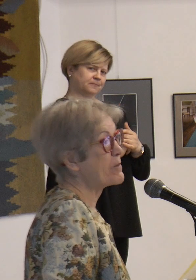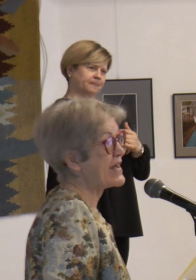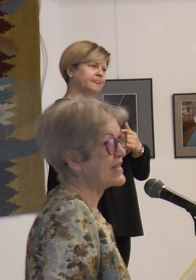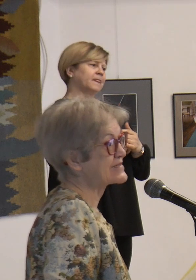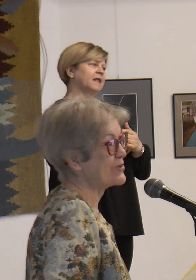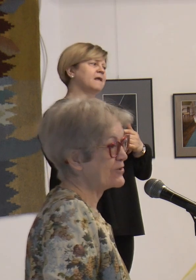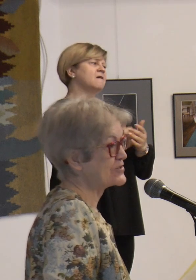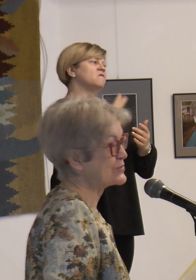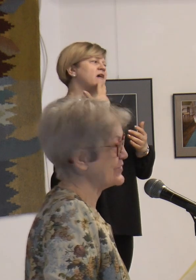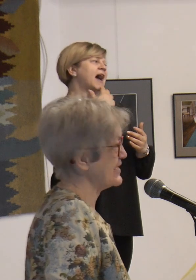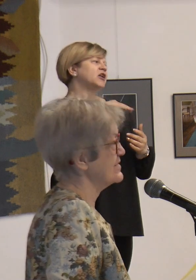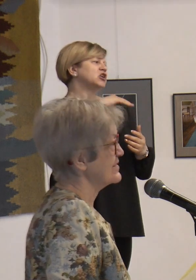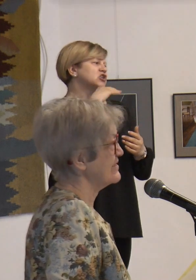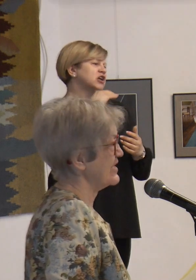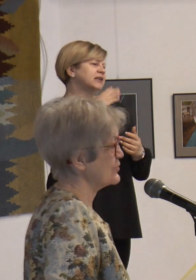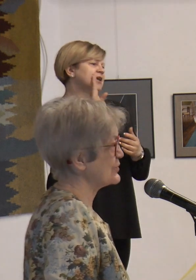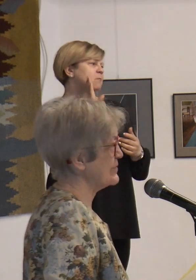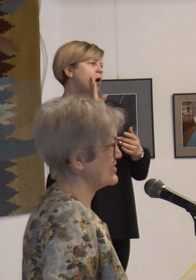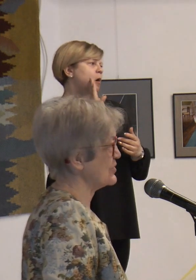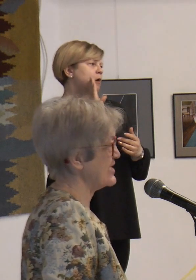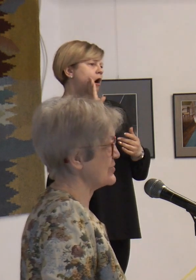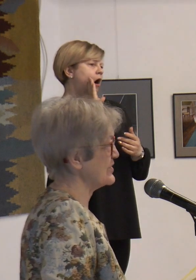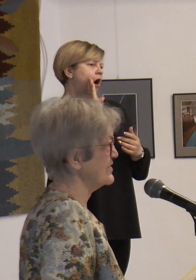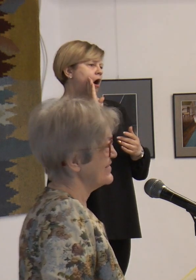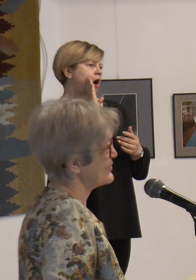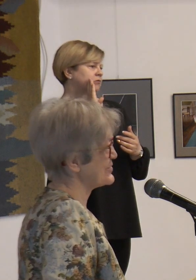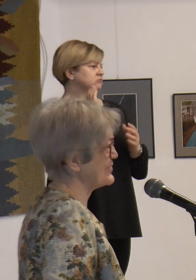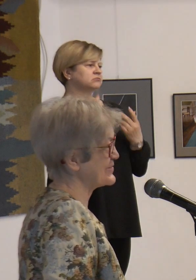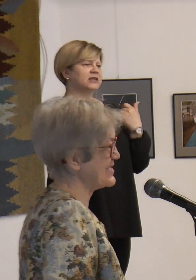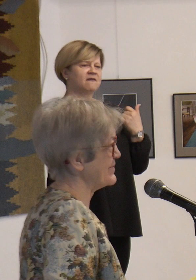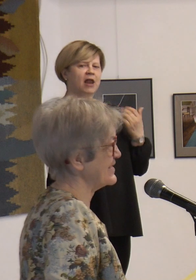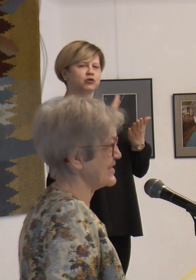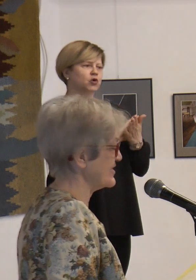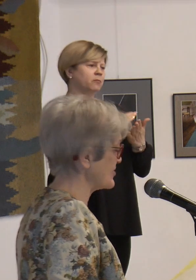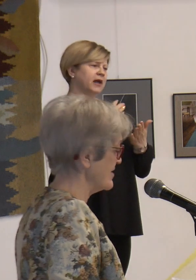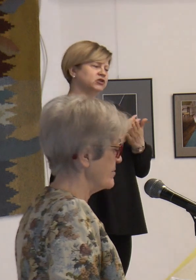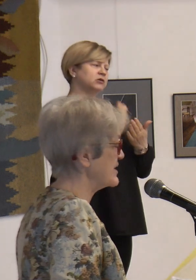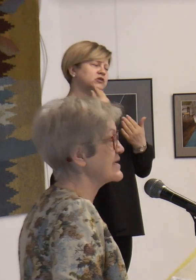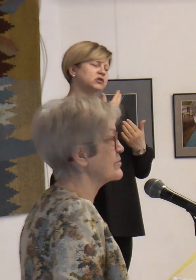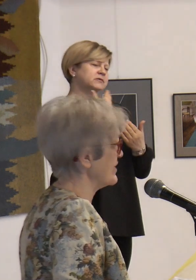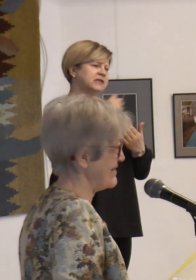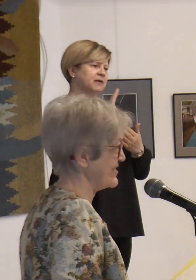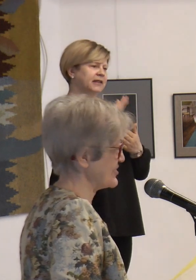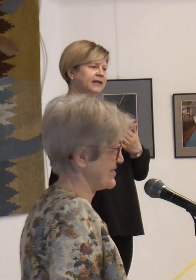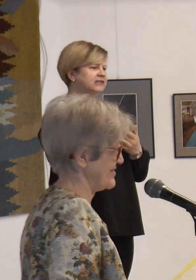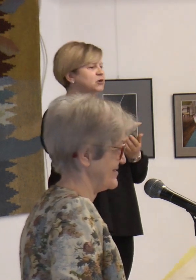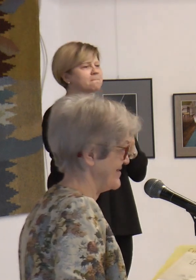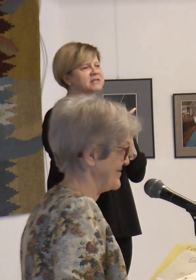Zseni mamáját hallhattuk, ugye kiváló tolmácsolásban. Köszönjük szépen neked, és mindig